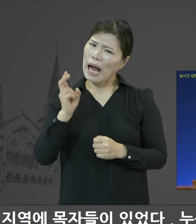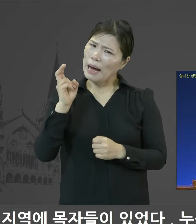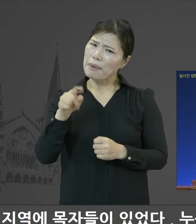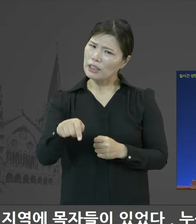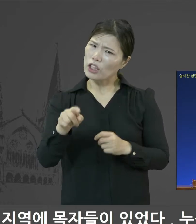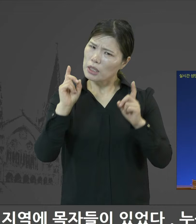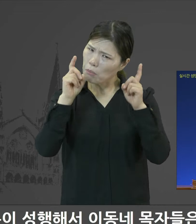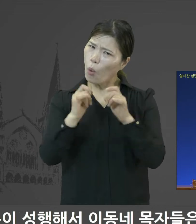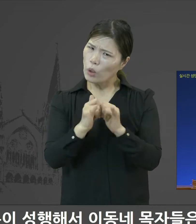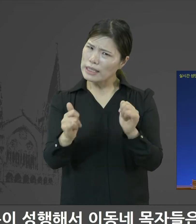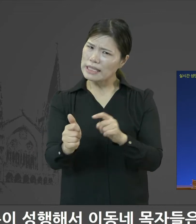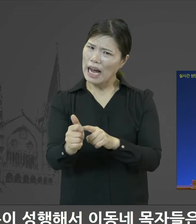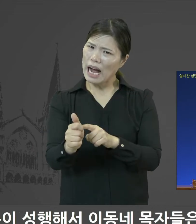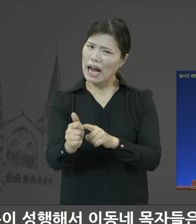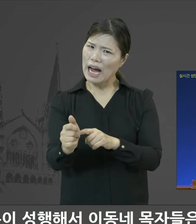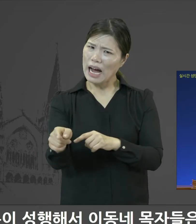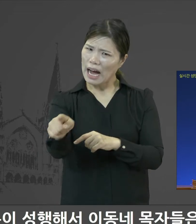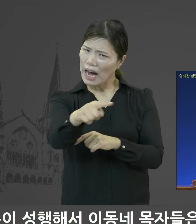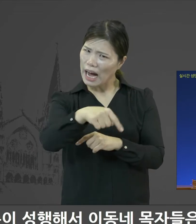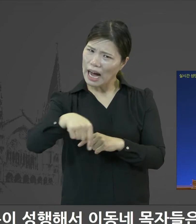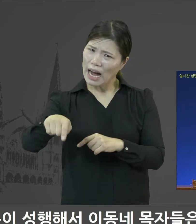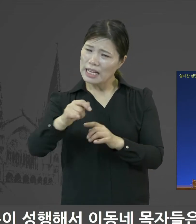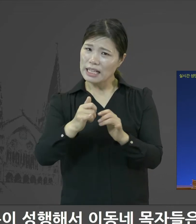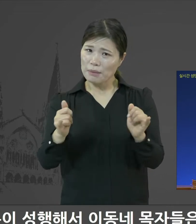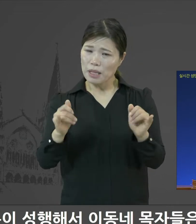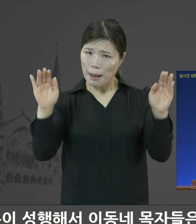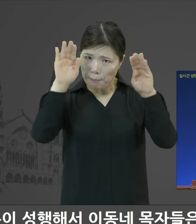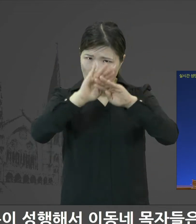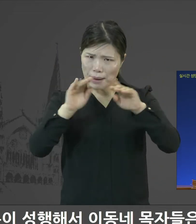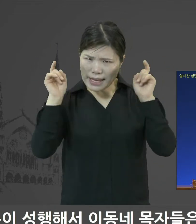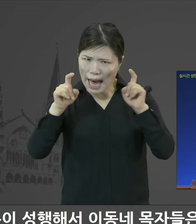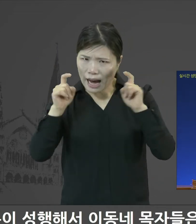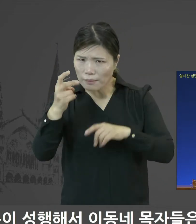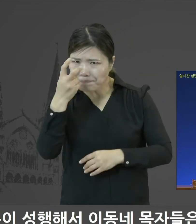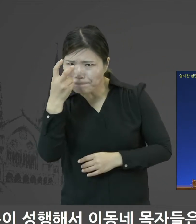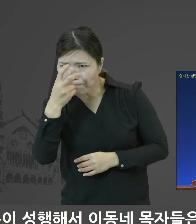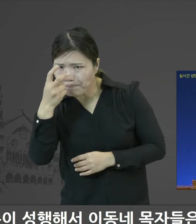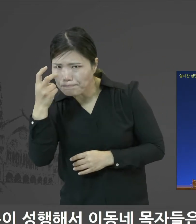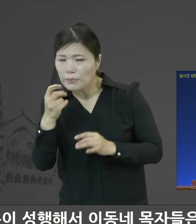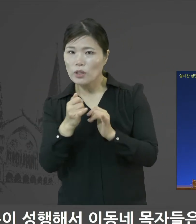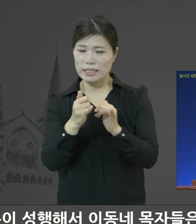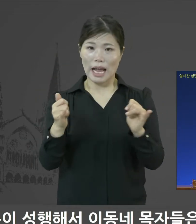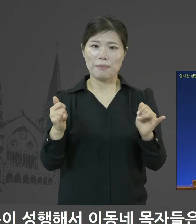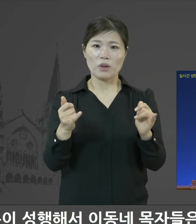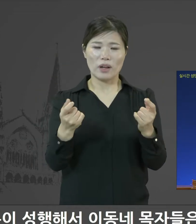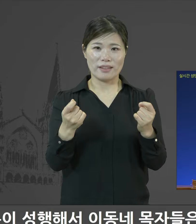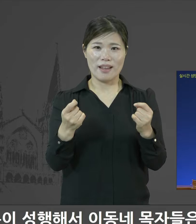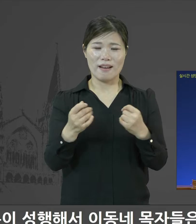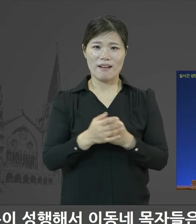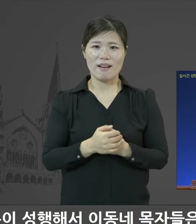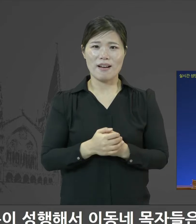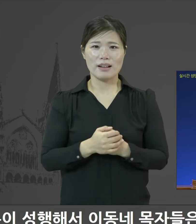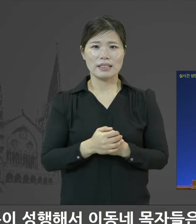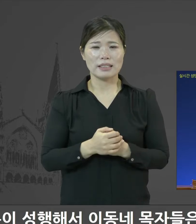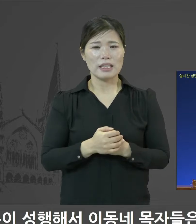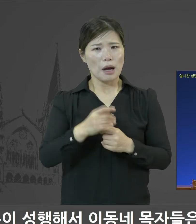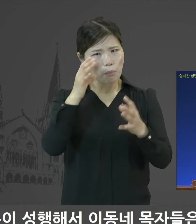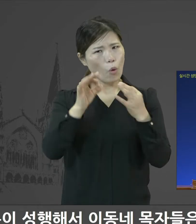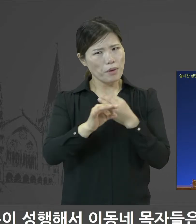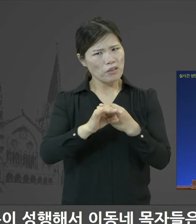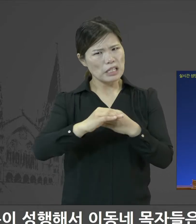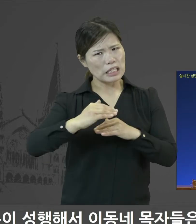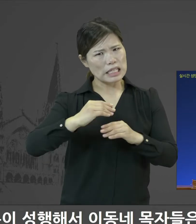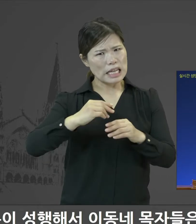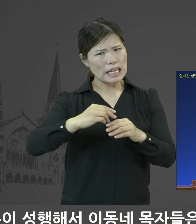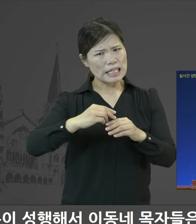이 목자들은 밤에 양을 지키던, 그러니까 목자들 안에도 등급이 있다면 등급이